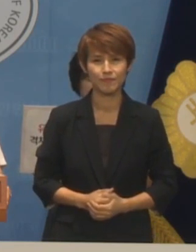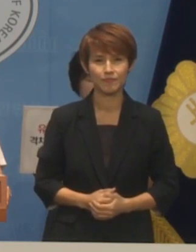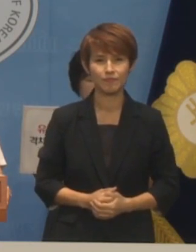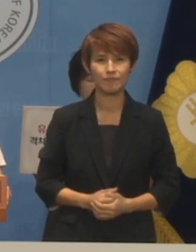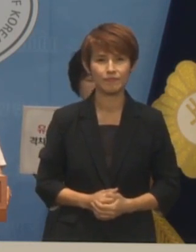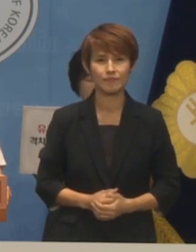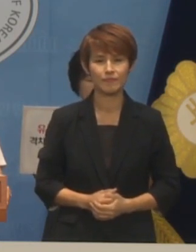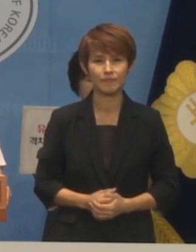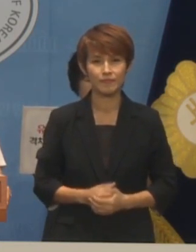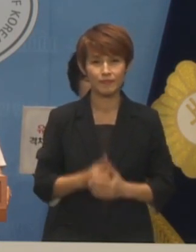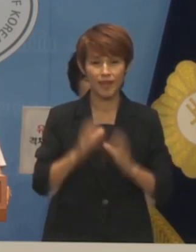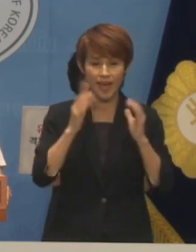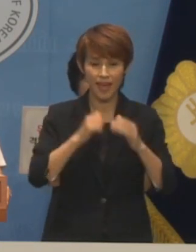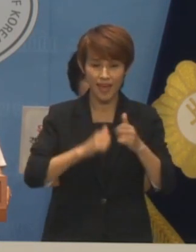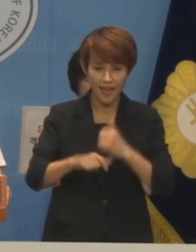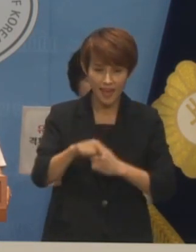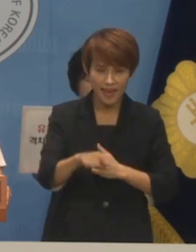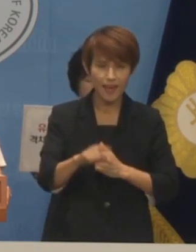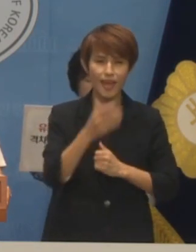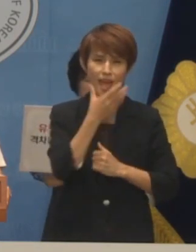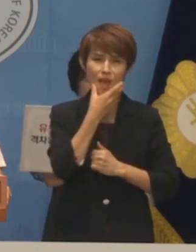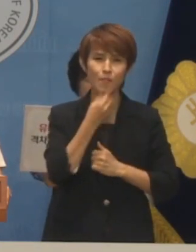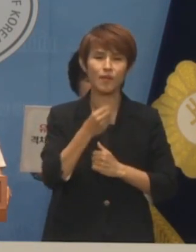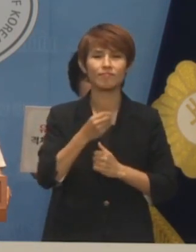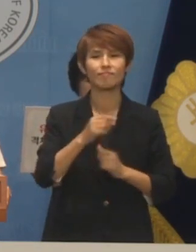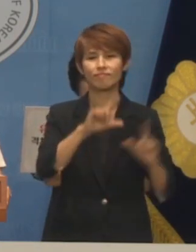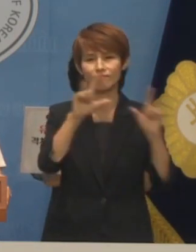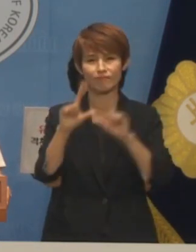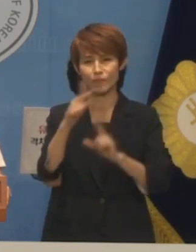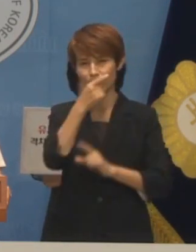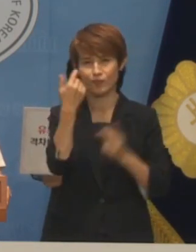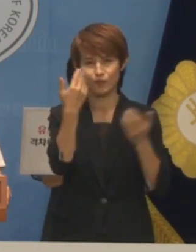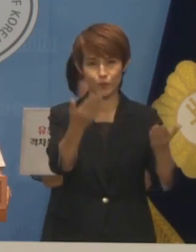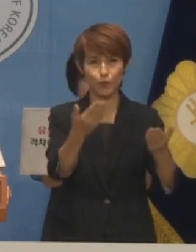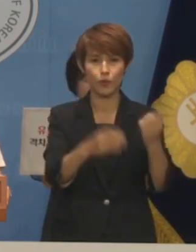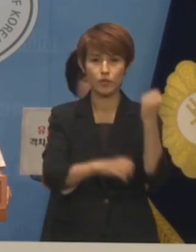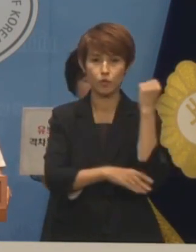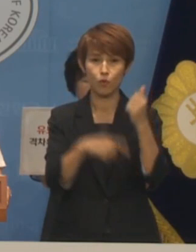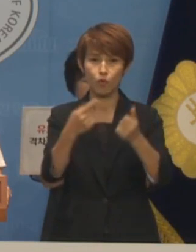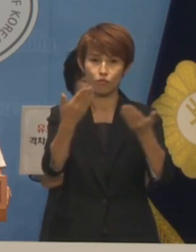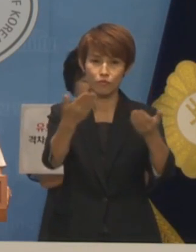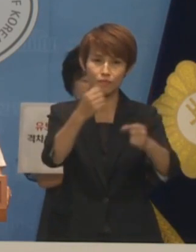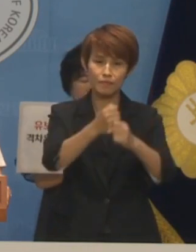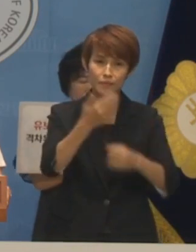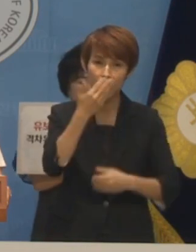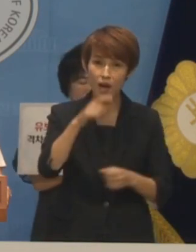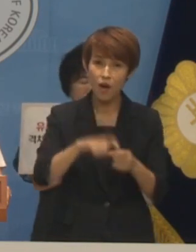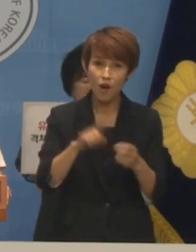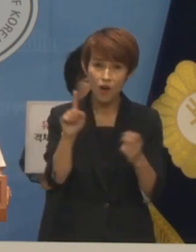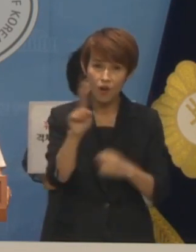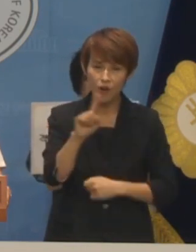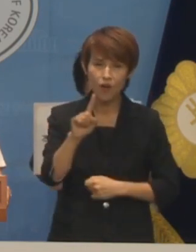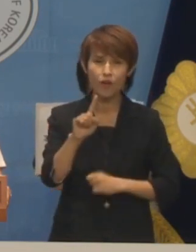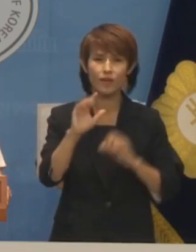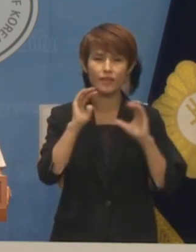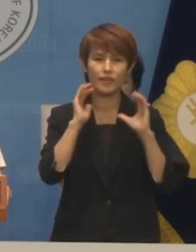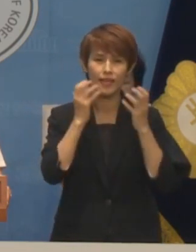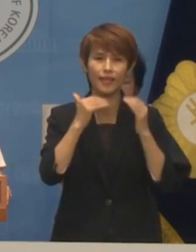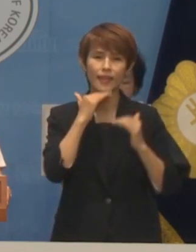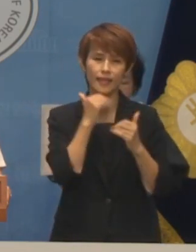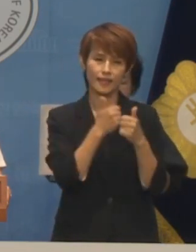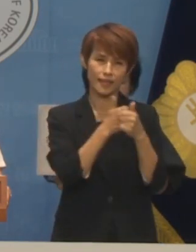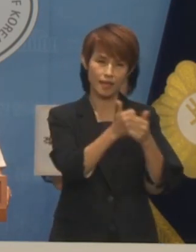미래 세대의 행복한 유아기를 보장하고 국가가 책임지는 기초교육 제도를 만들기 위해서는 연령 발달에 맞는